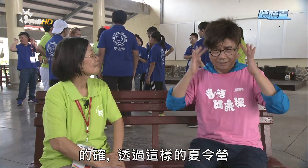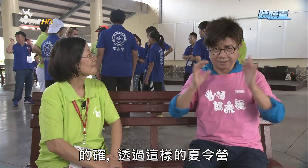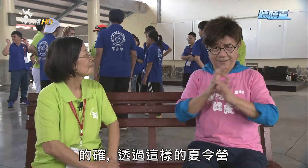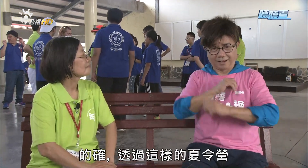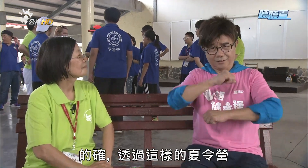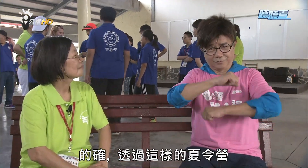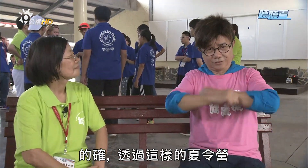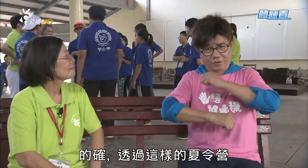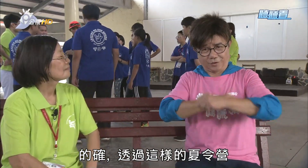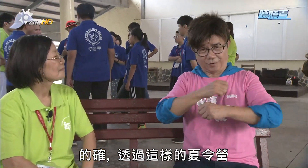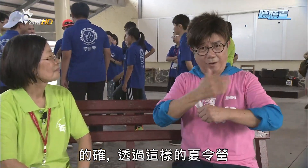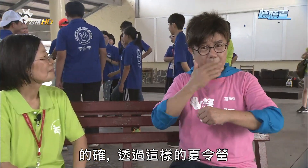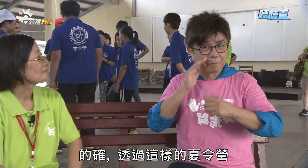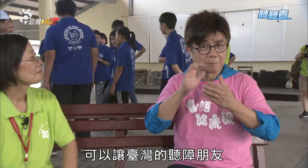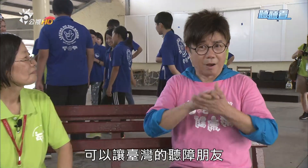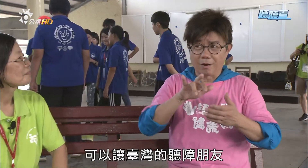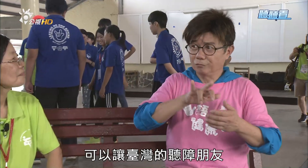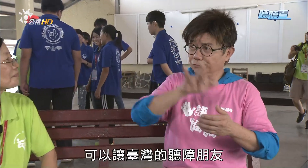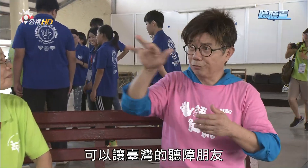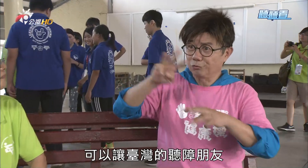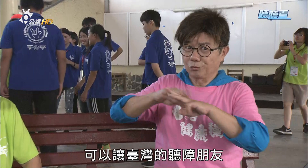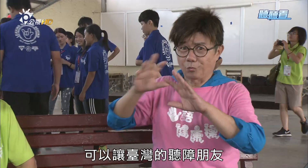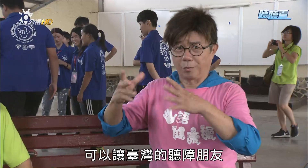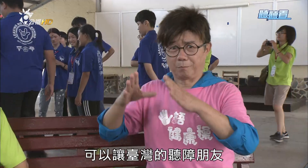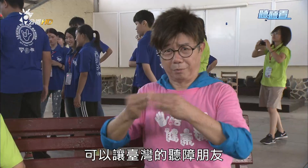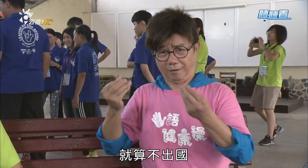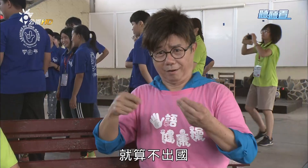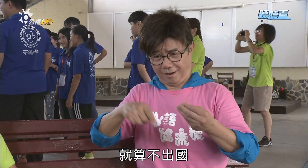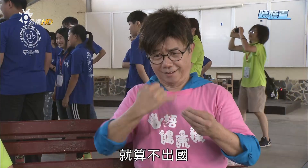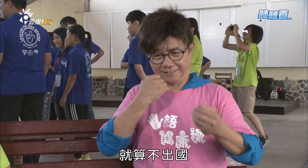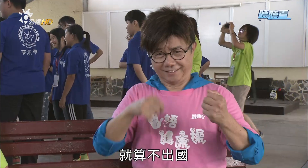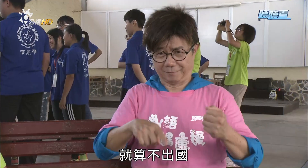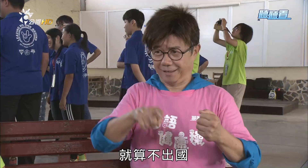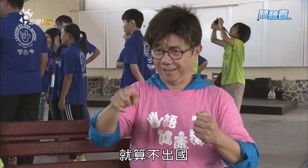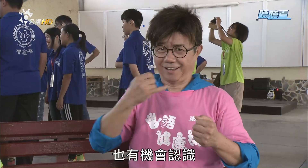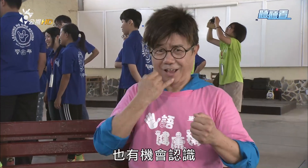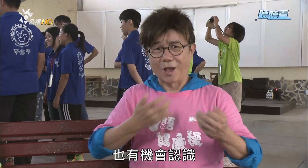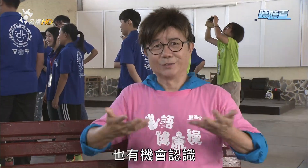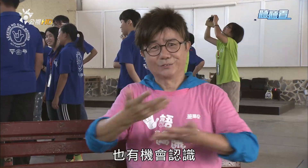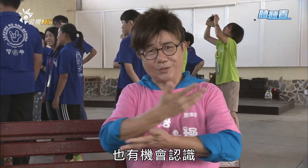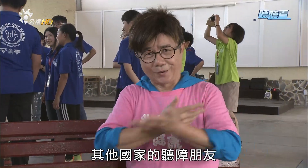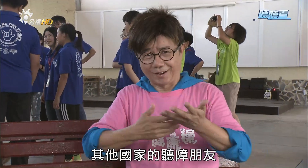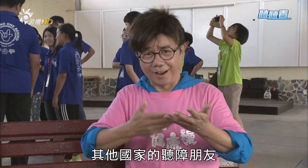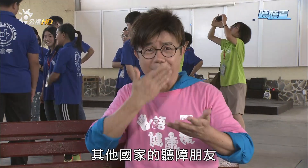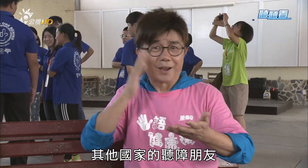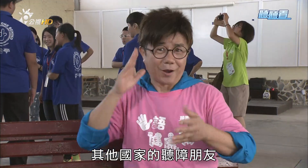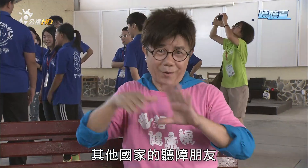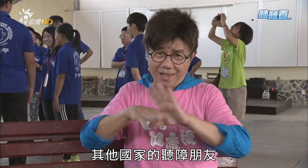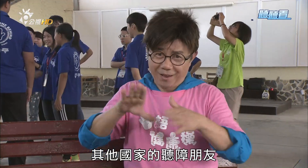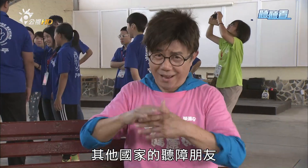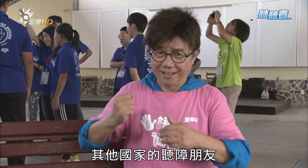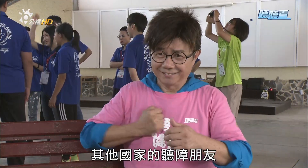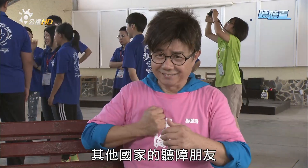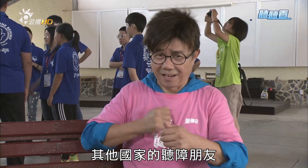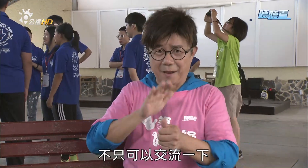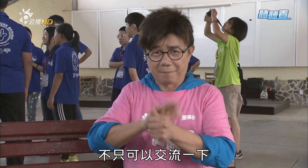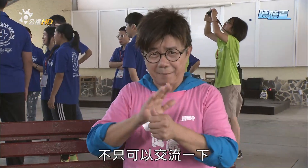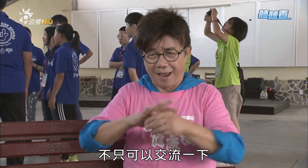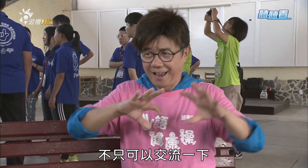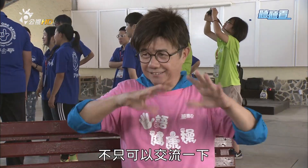过这样的夏令营啊，可以让台湾的听障朋友就算不出国也有机会认识其他国家的听障朋友，不只可以交